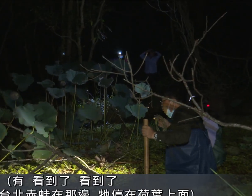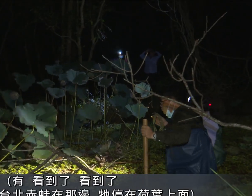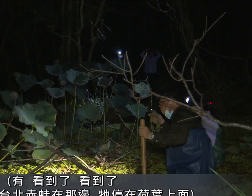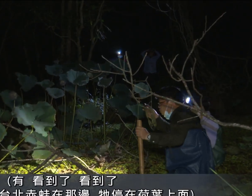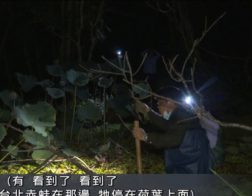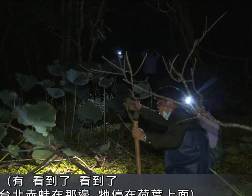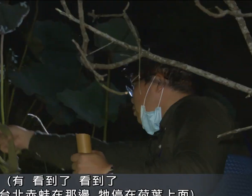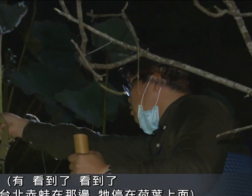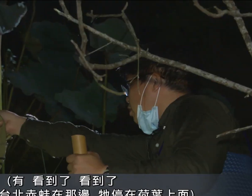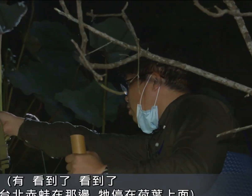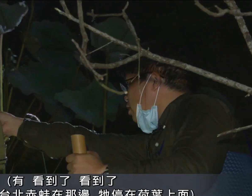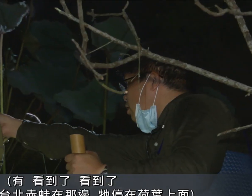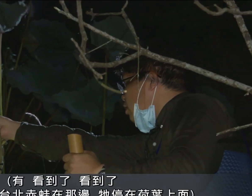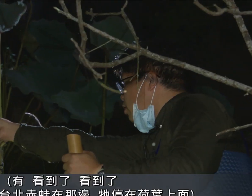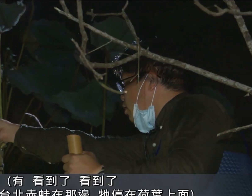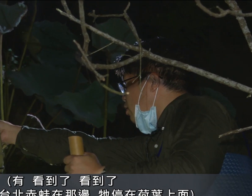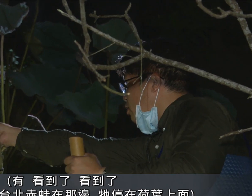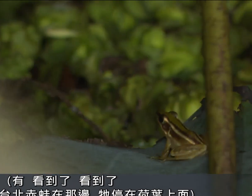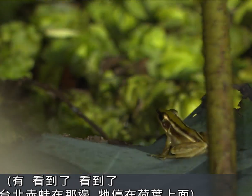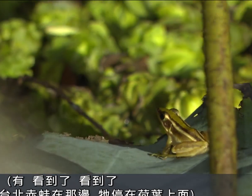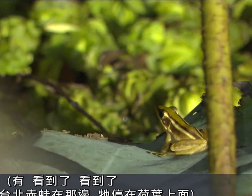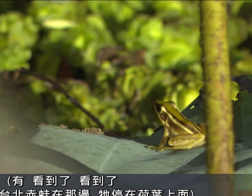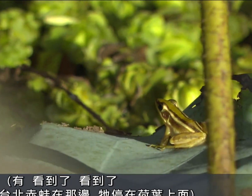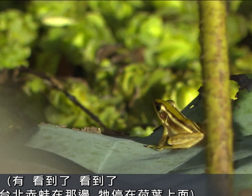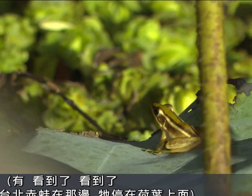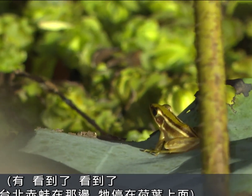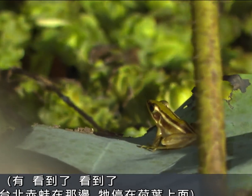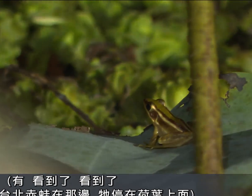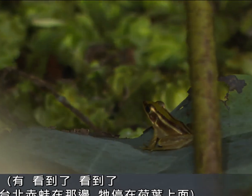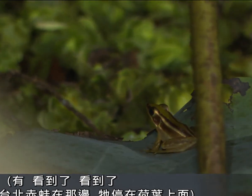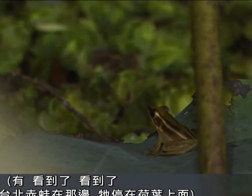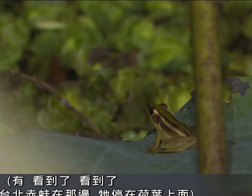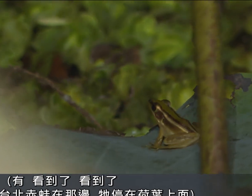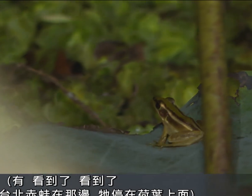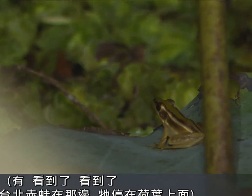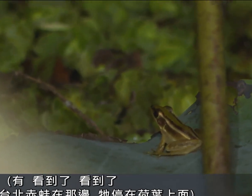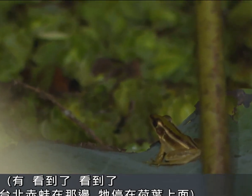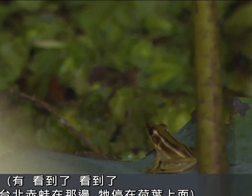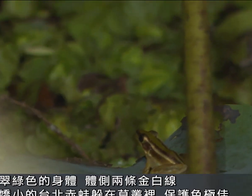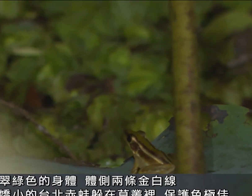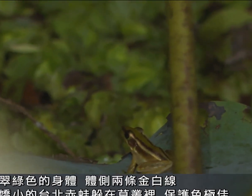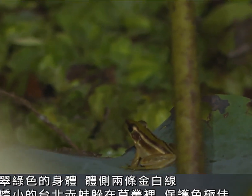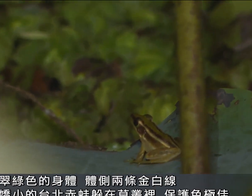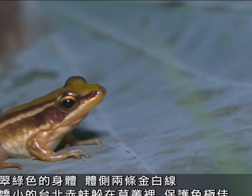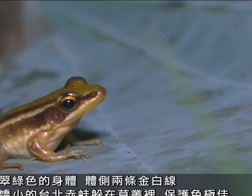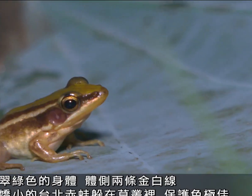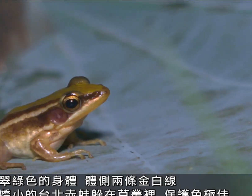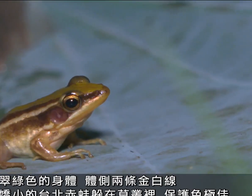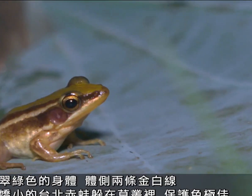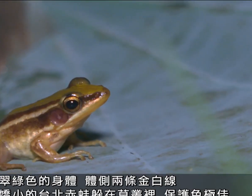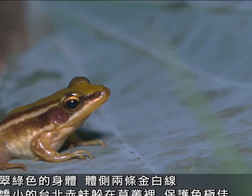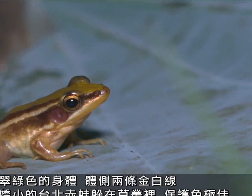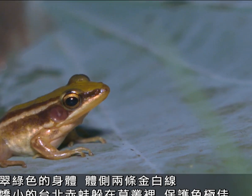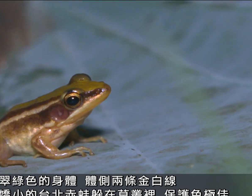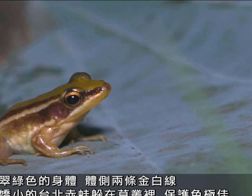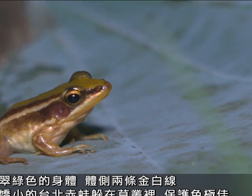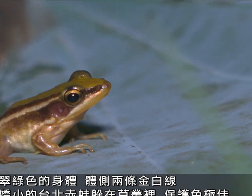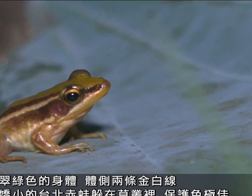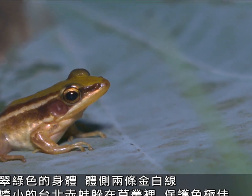哎，有有看到了看到了，台北市花在那边，它停在荷叶上面。 翠绿色的身体，体侧两条金白